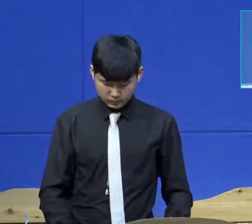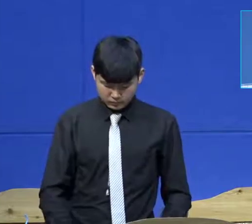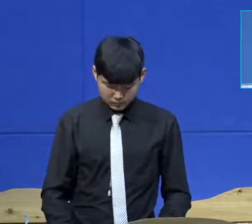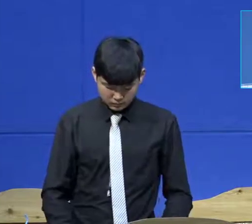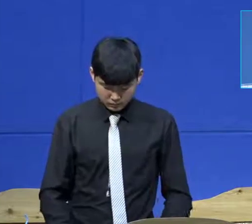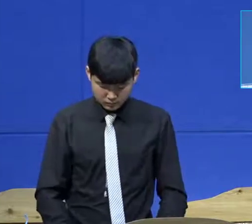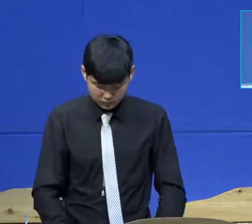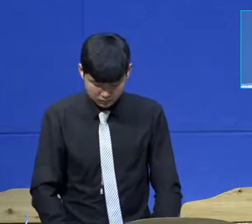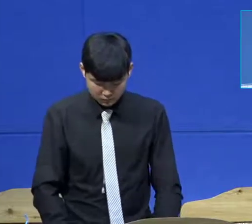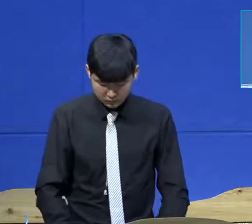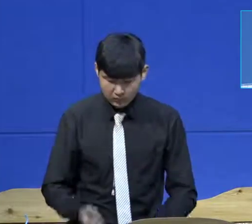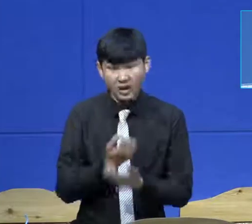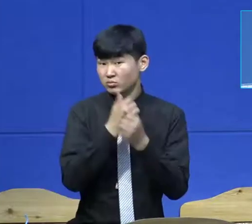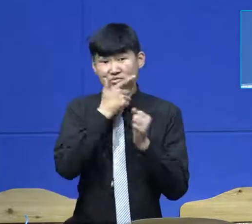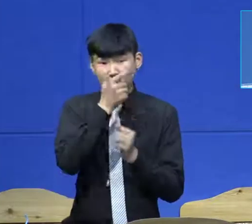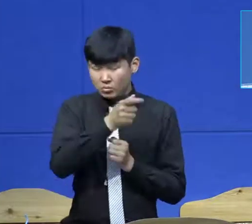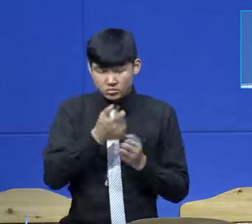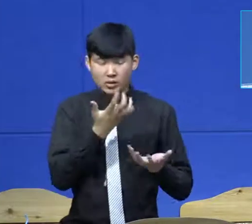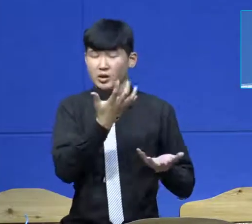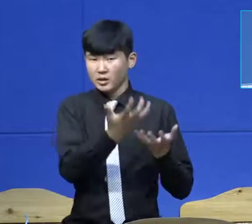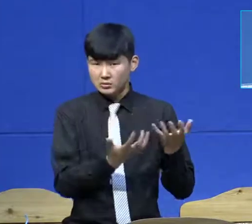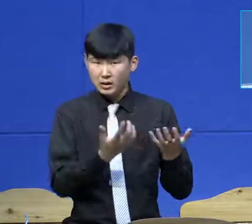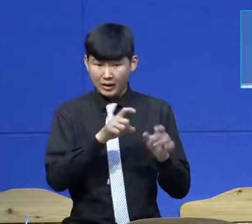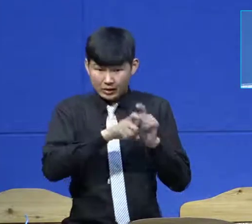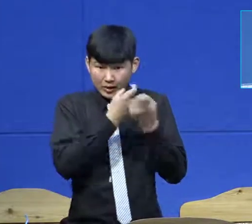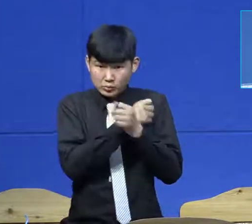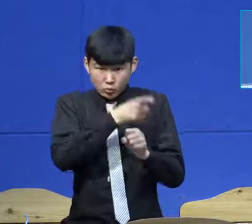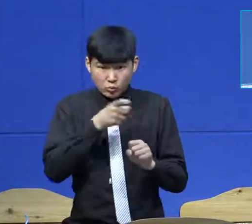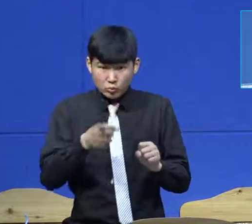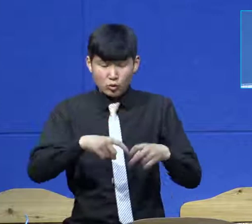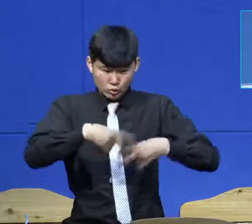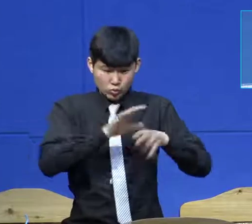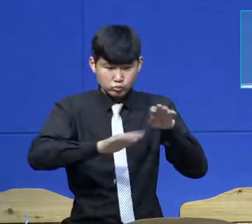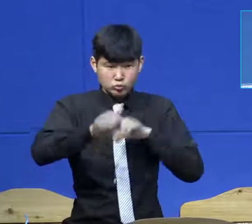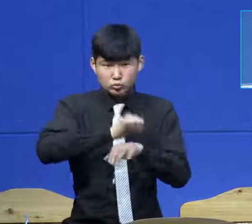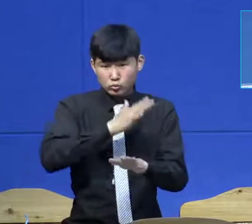Аврагдаж чадаагүй хүмүүс галт нуурд, харин аврагдсан хүмүүс нүглээ уучлаасан хүмүүс